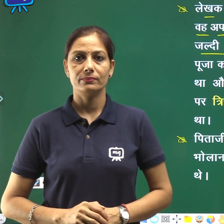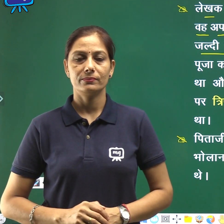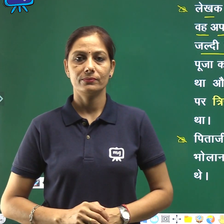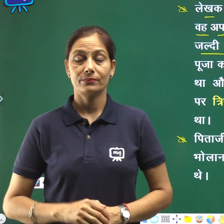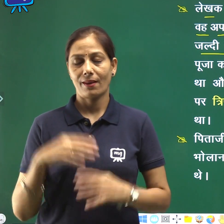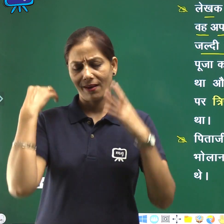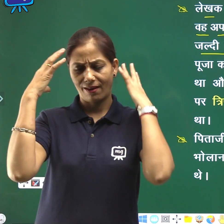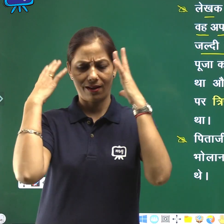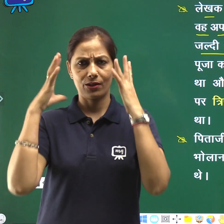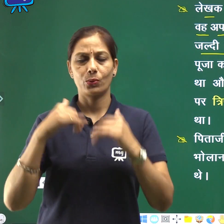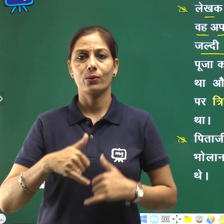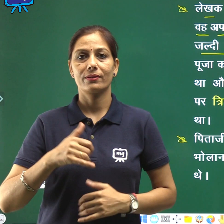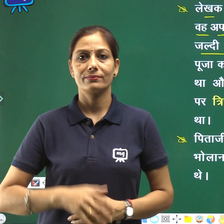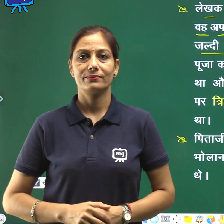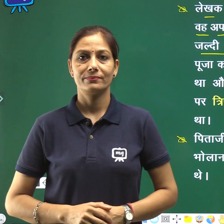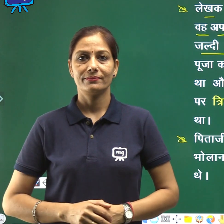नहा धोकर